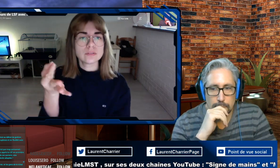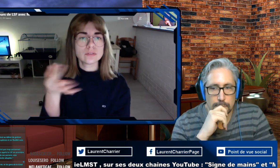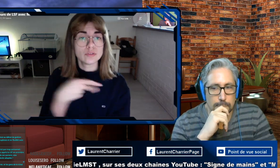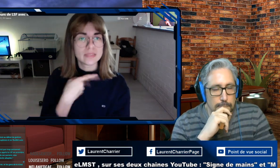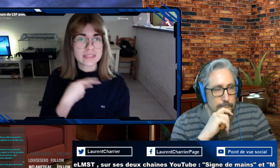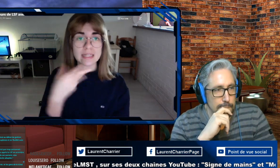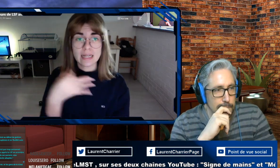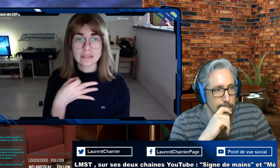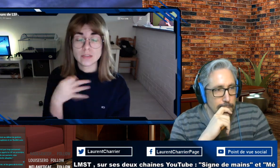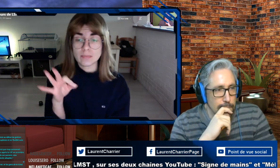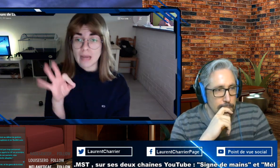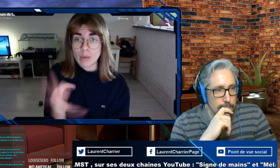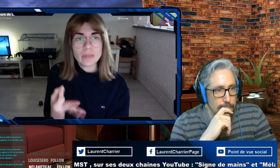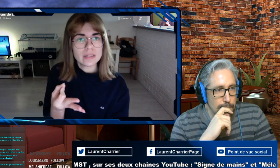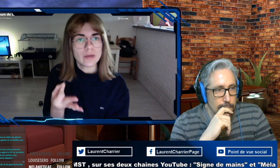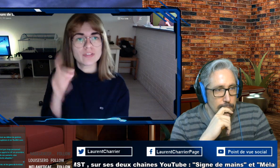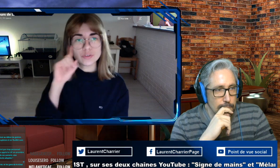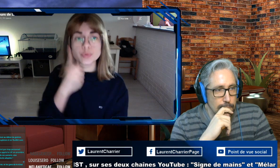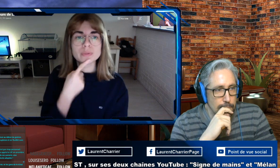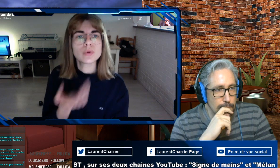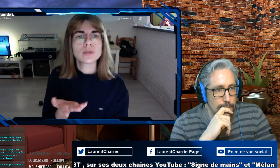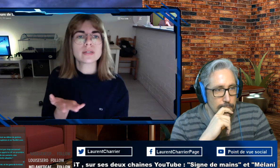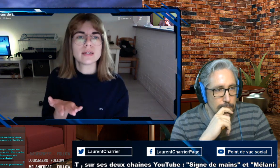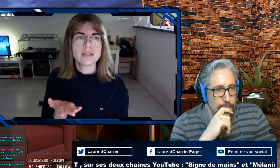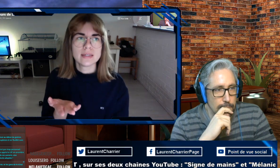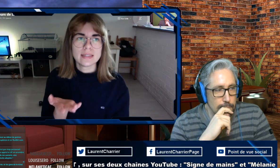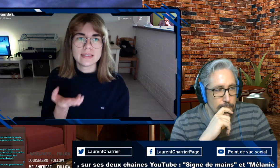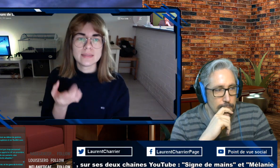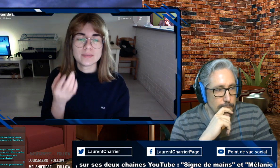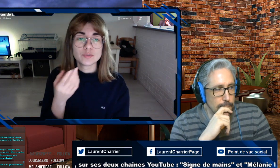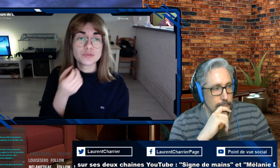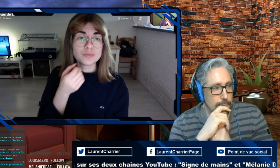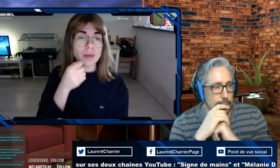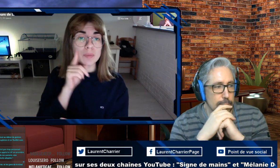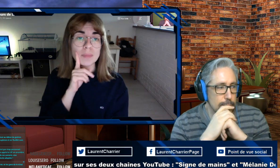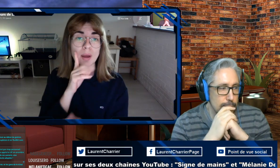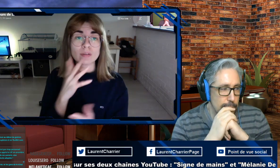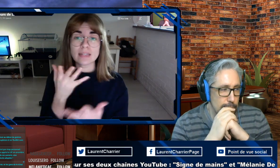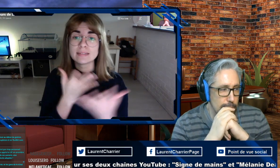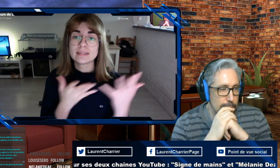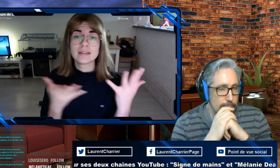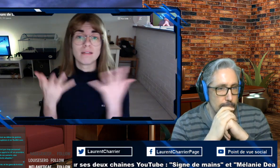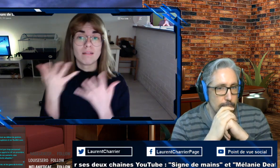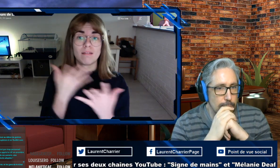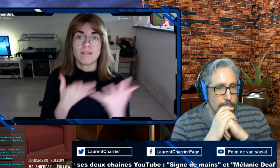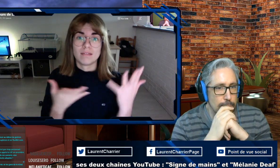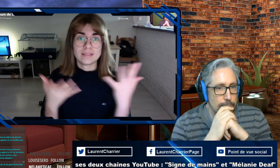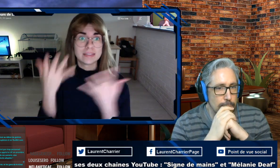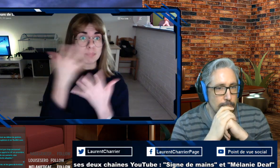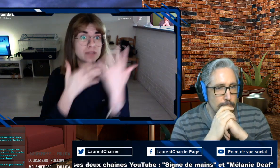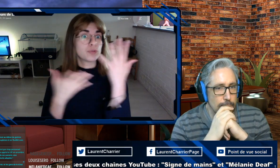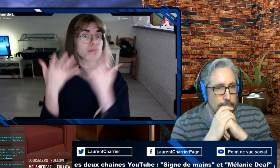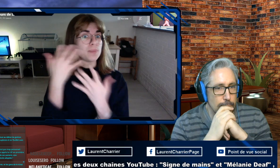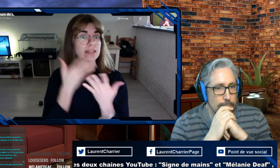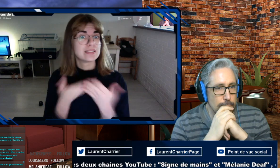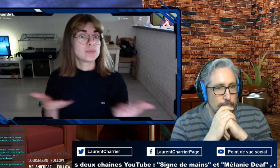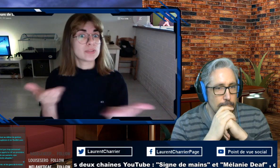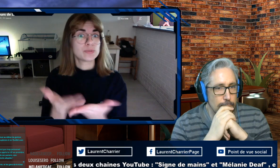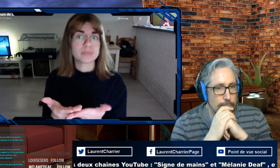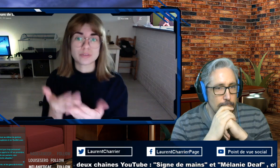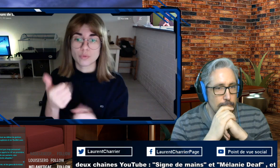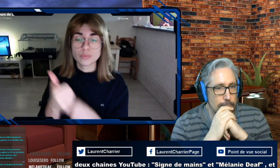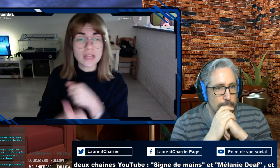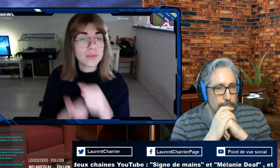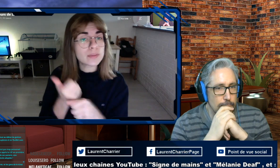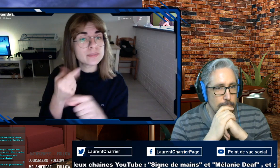là que le médecin l'a dit, bah oui, après, je suis sûre. Et du coup, bah, mes parents ont été perturbés par cette